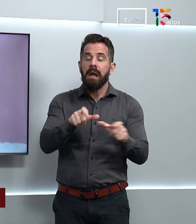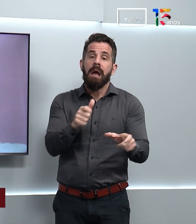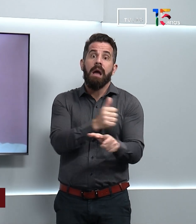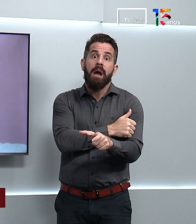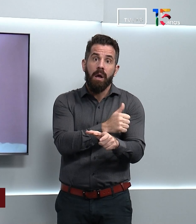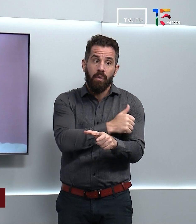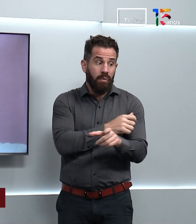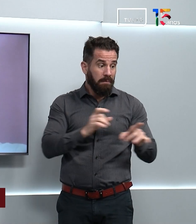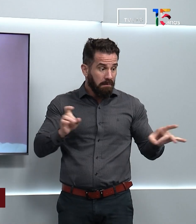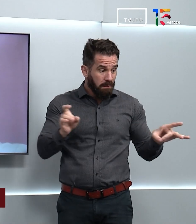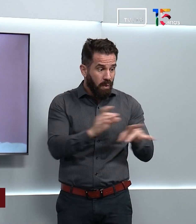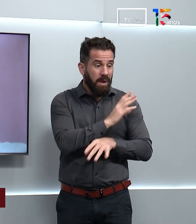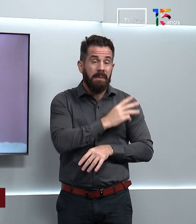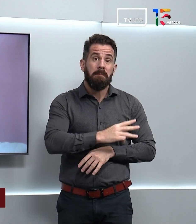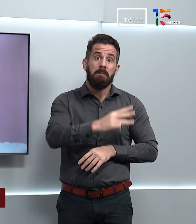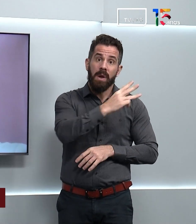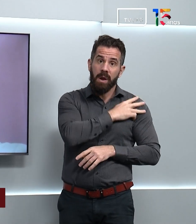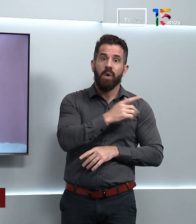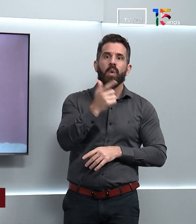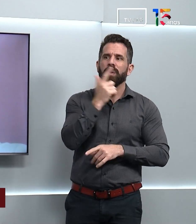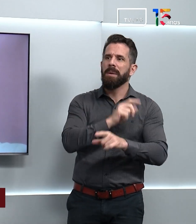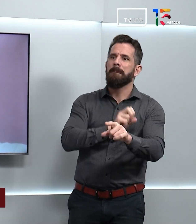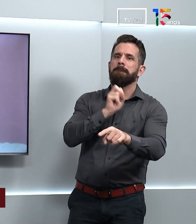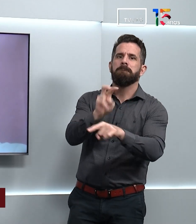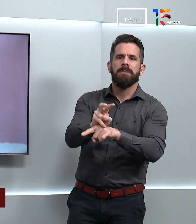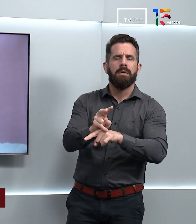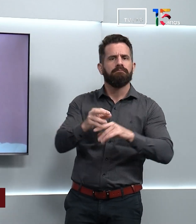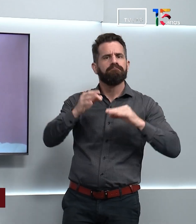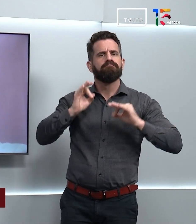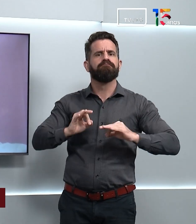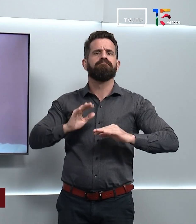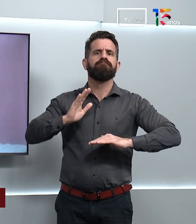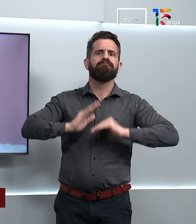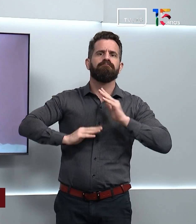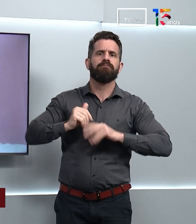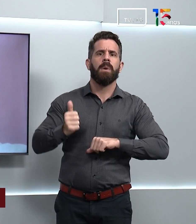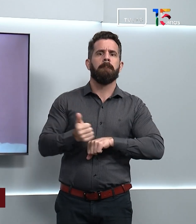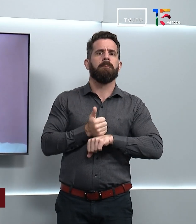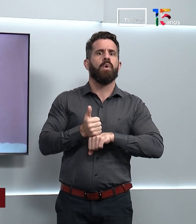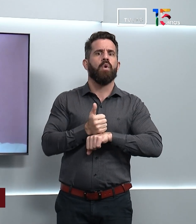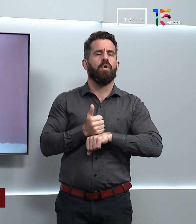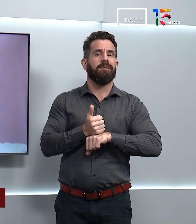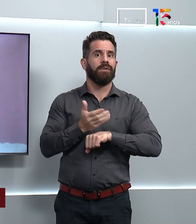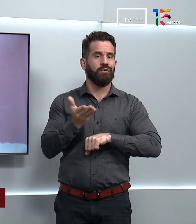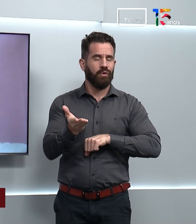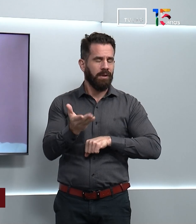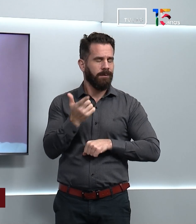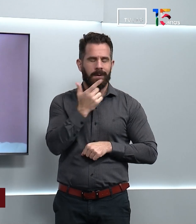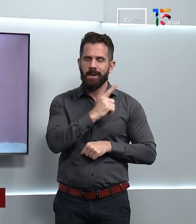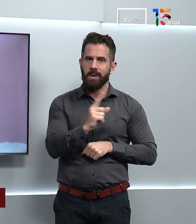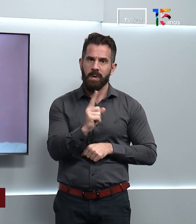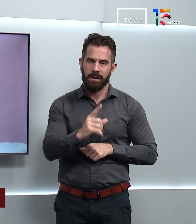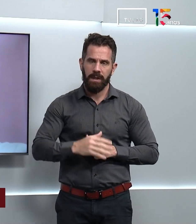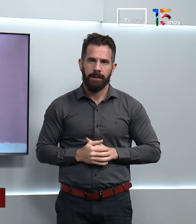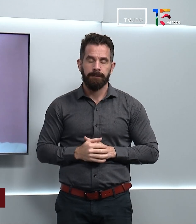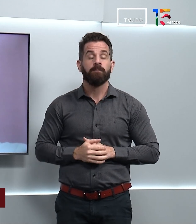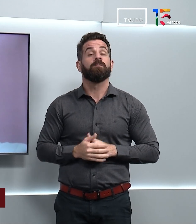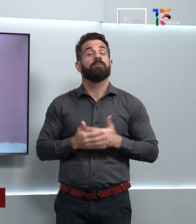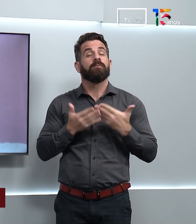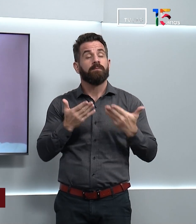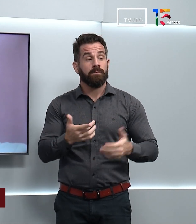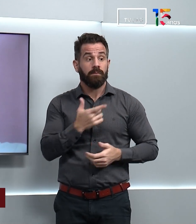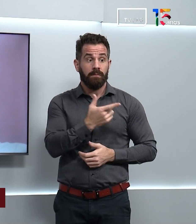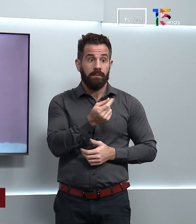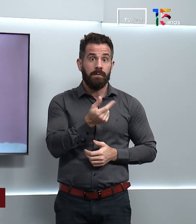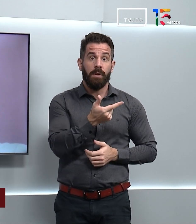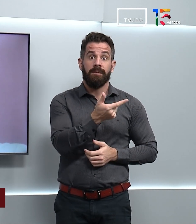ensino médio e para o mercado de trabalho de forma qualificada. Então, em